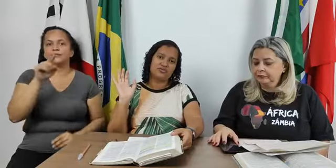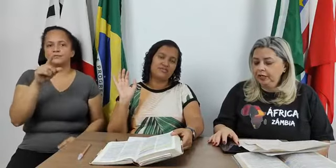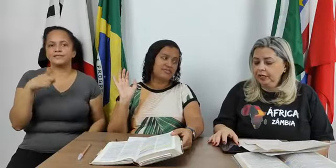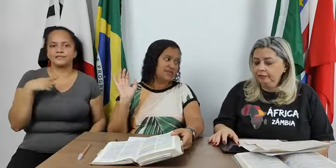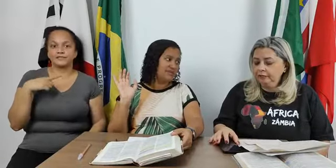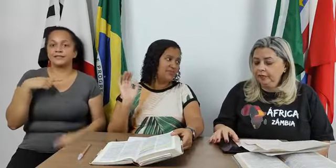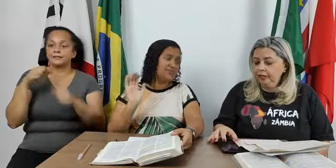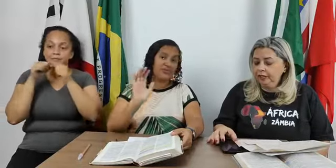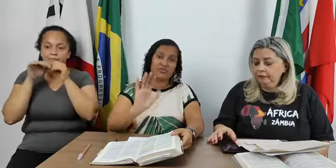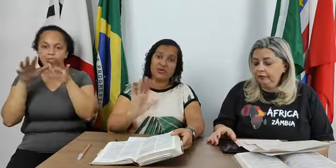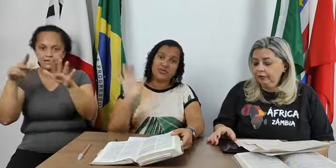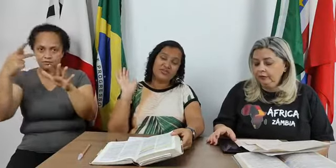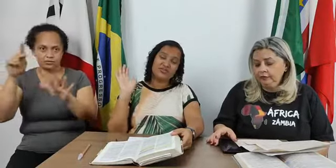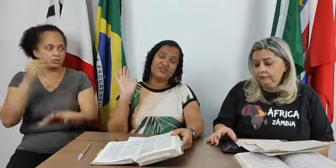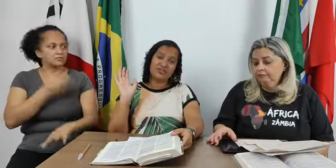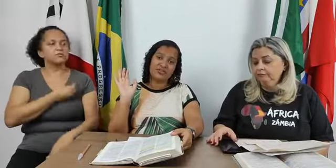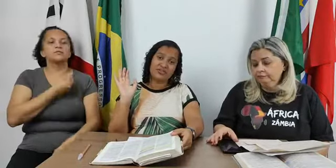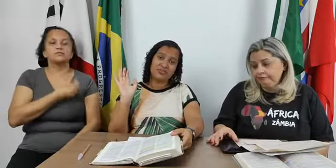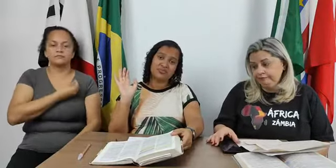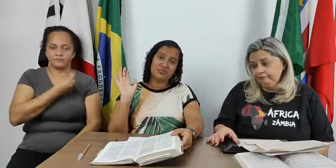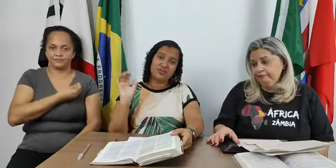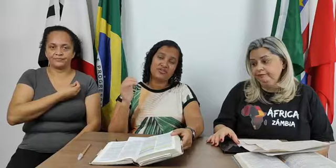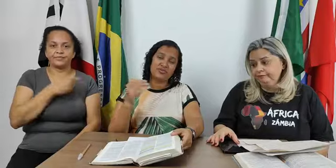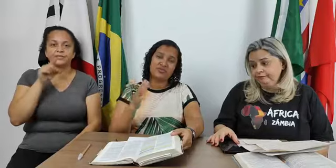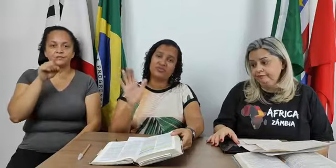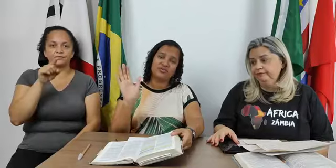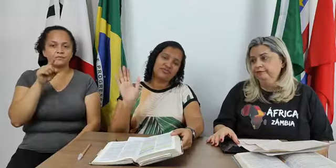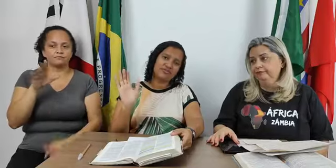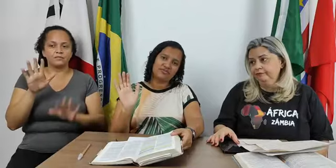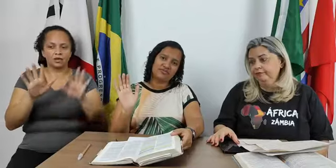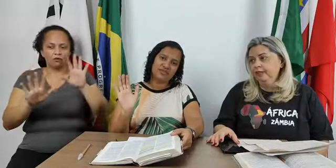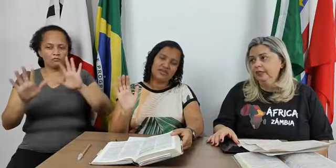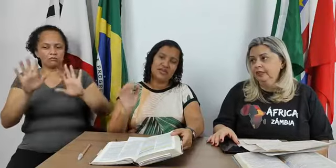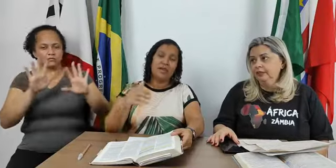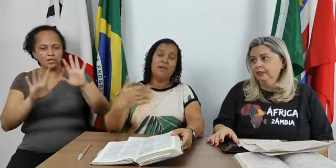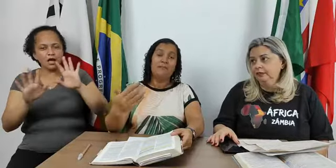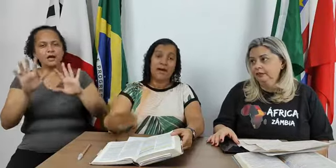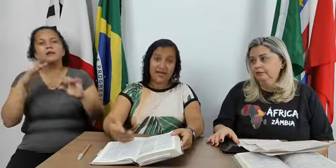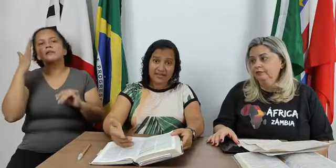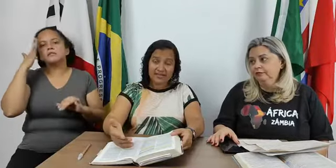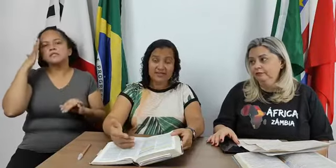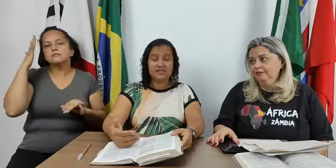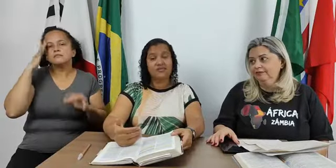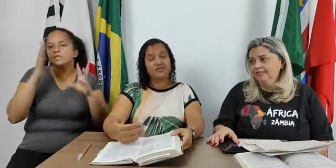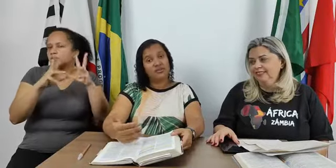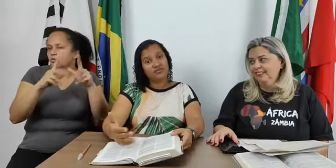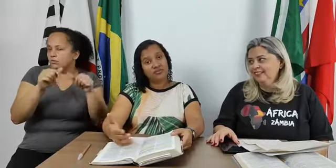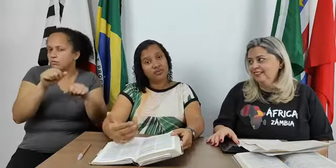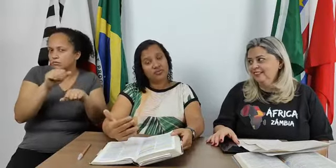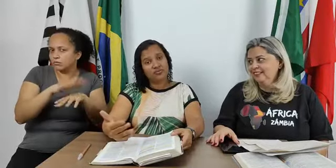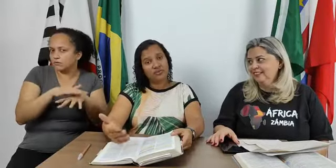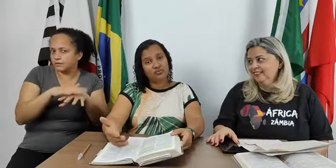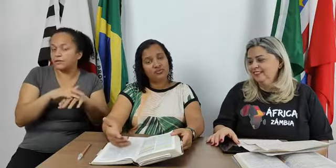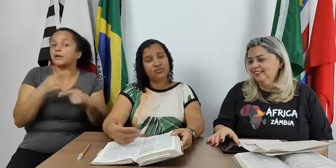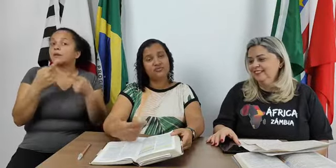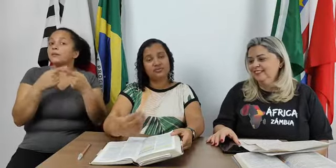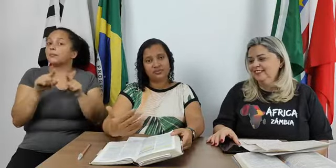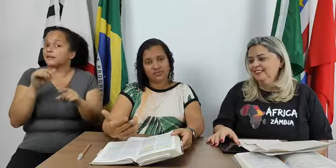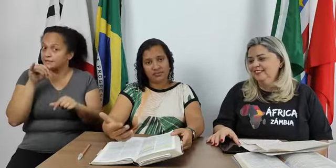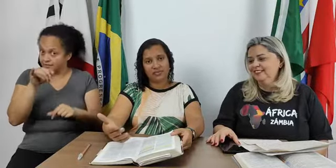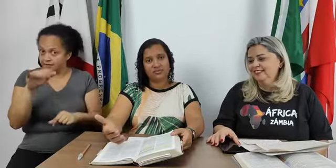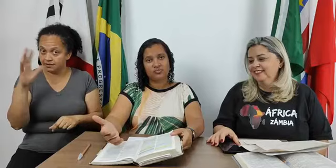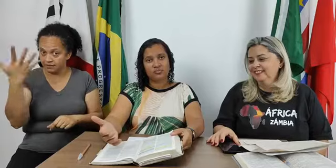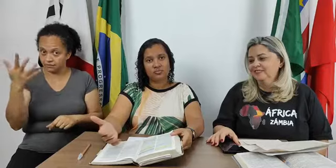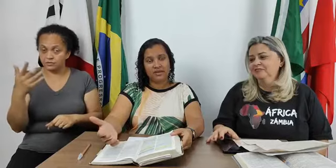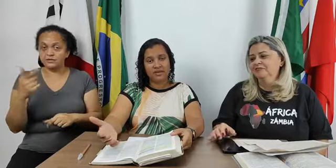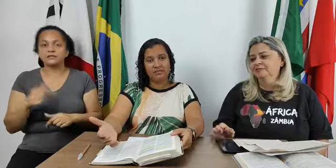benefício, né? Só isso já vai te deixar mais prudente com tudo que você vai fazer. Mas, se todavia, porventura, você